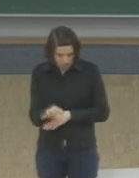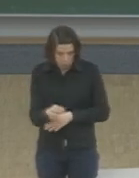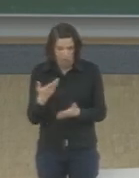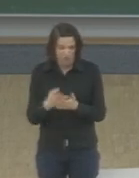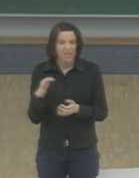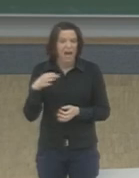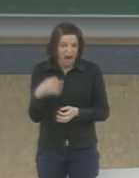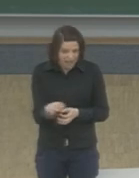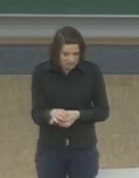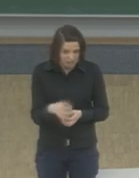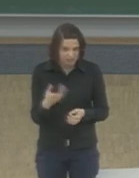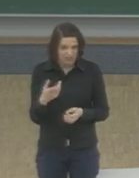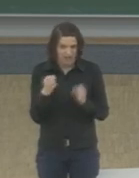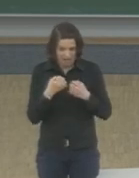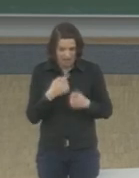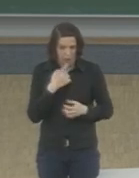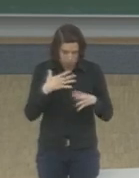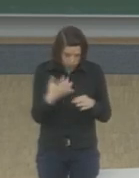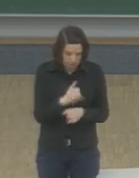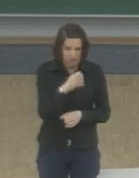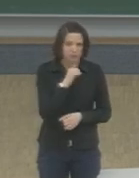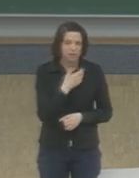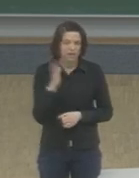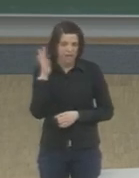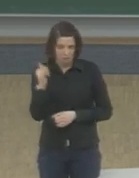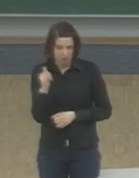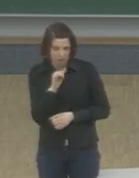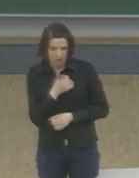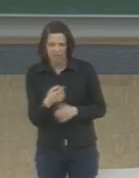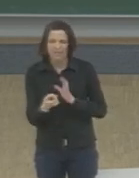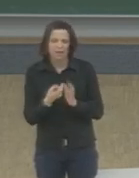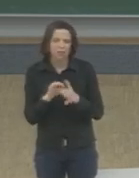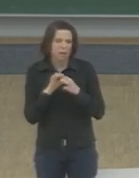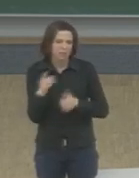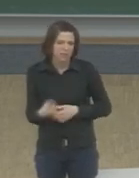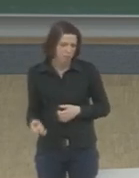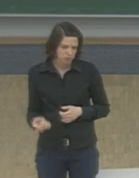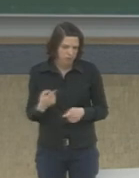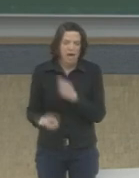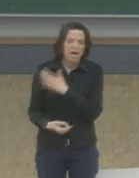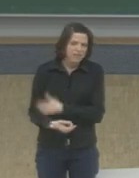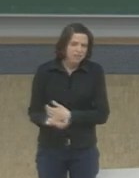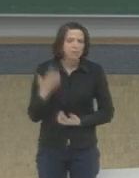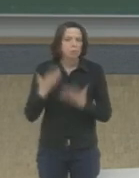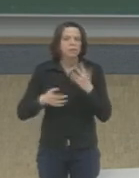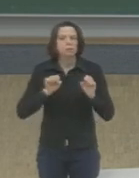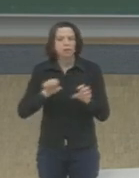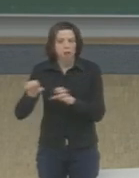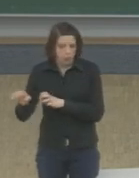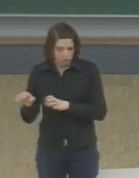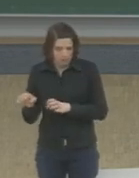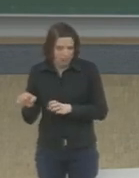Und andererseits ist es der Verstehensförderung und gegenseitiger sachkundlich-mathematischer Aufklärung wohl auch sehr wenig